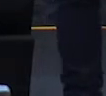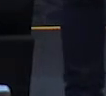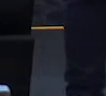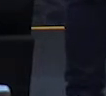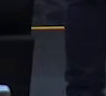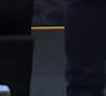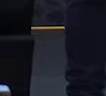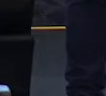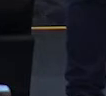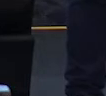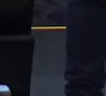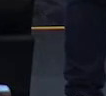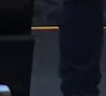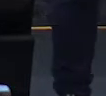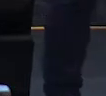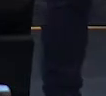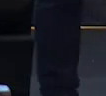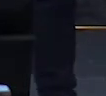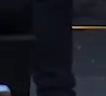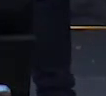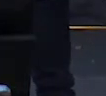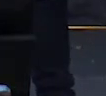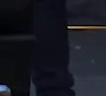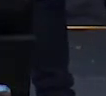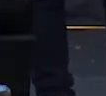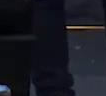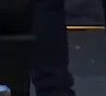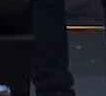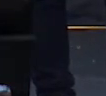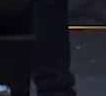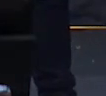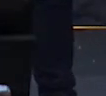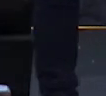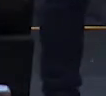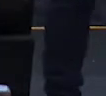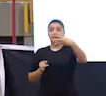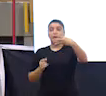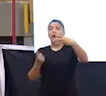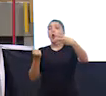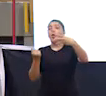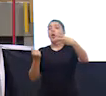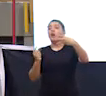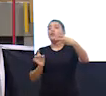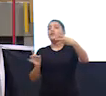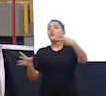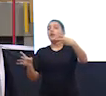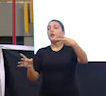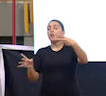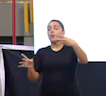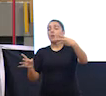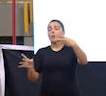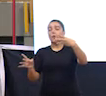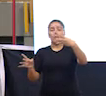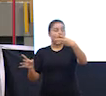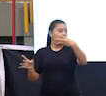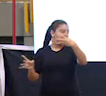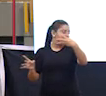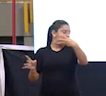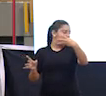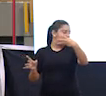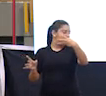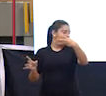em cima do que ele vendeu? Pessoal, ele lucrou 3. Mas por quanto ele vendeu?